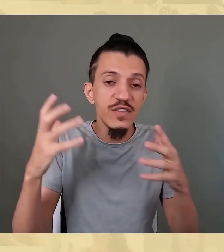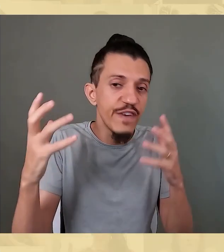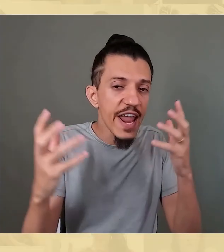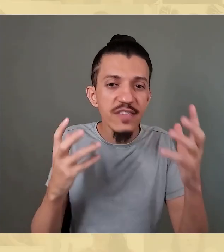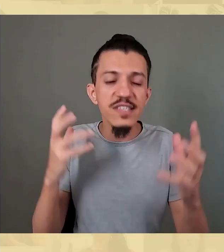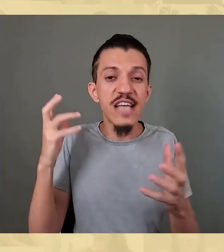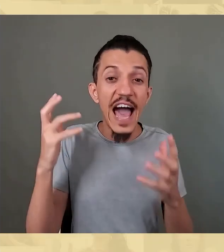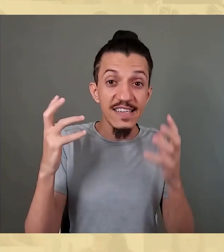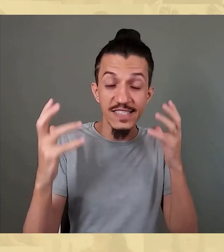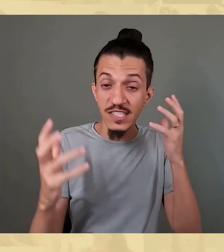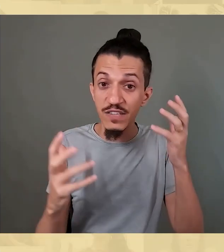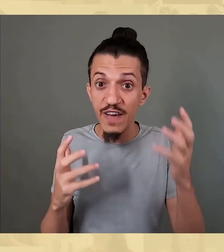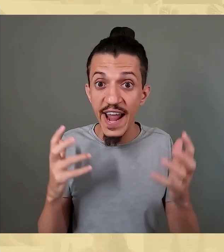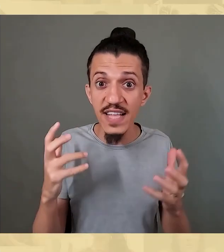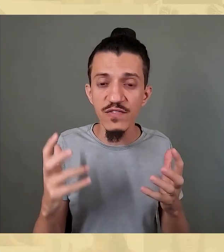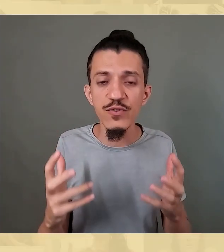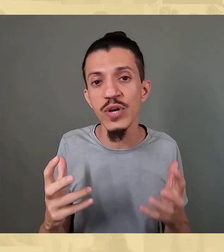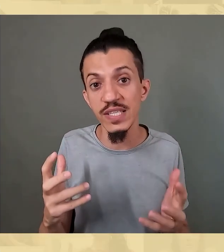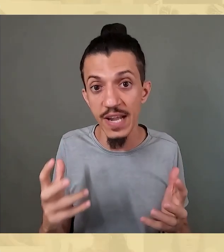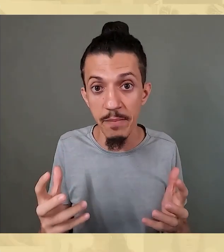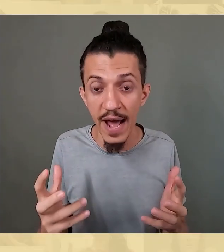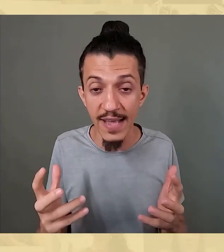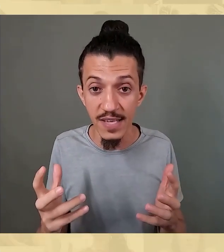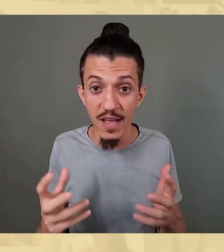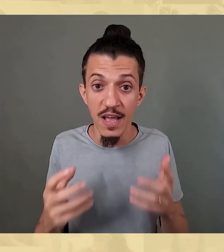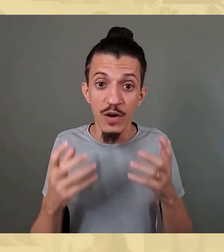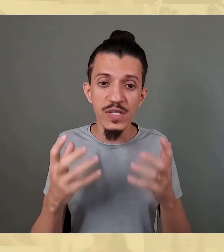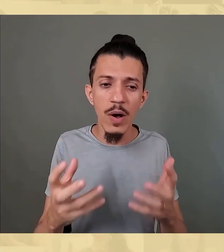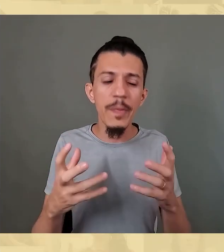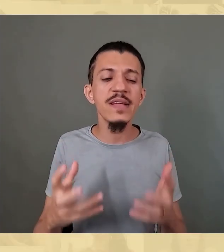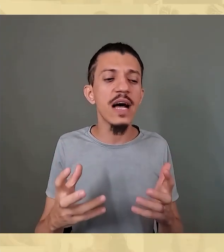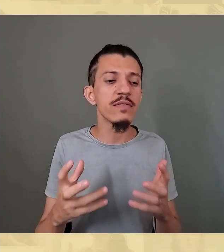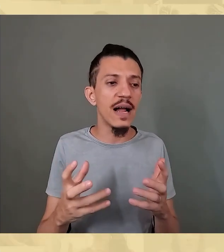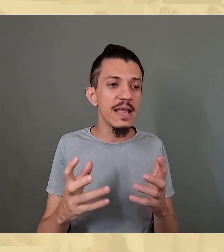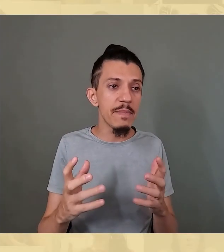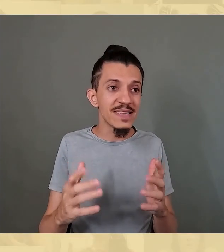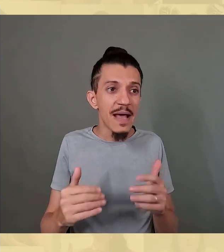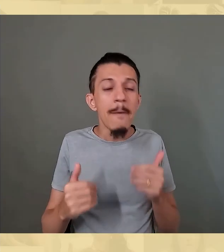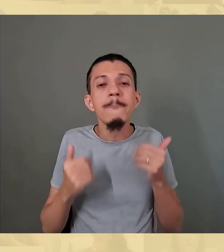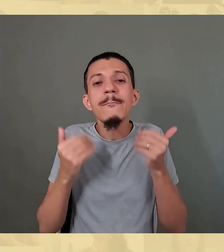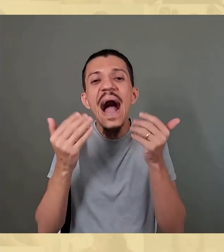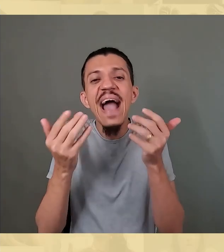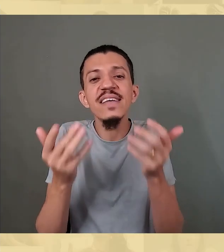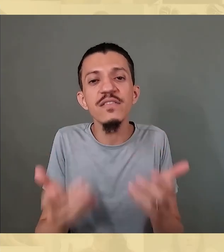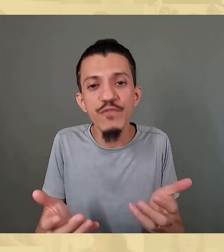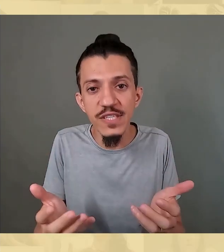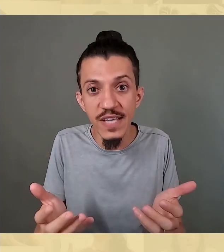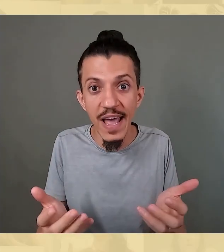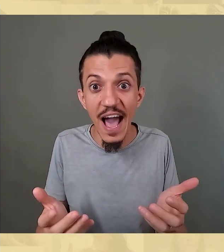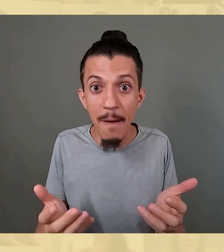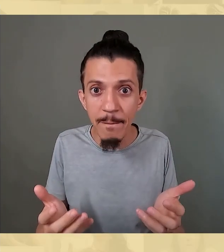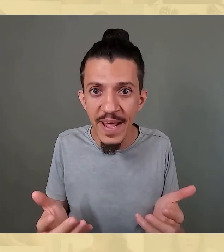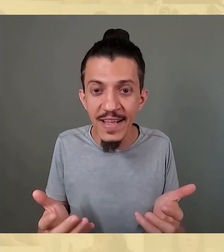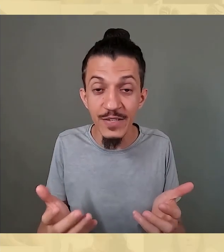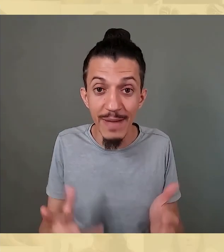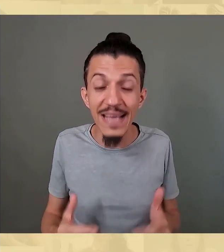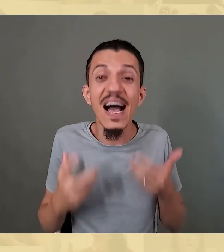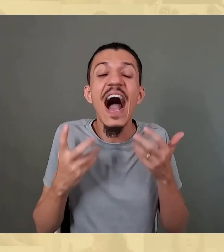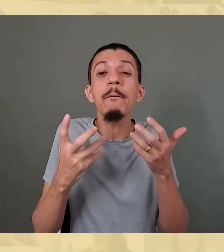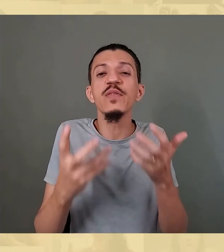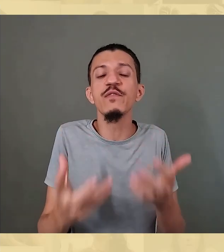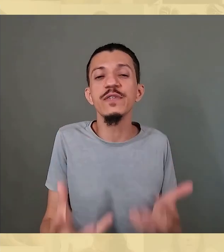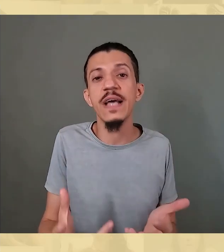essas diferentes áreas, essas diferentes funções cerebrais no seu aprendizado da Libras, mais você aprende,